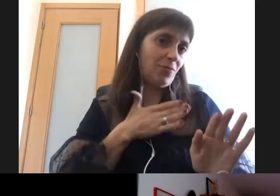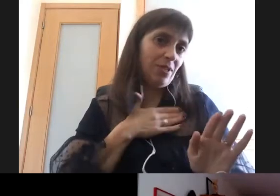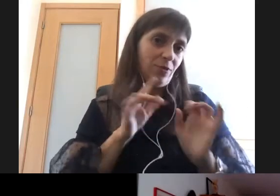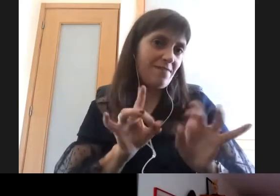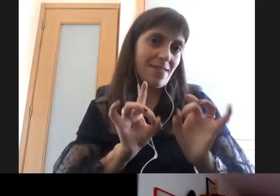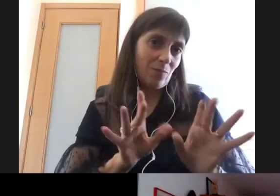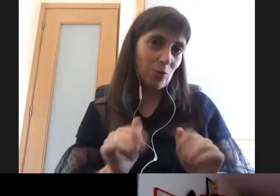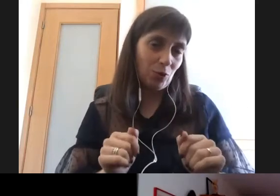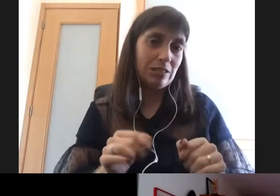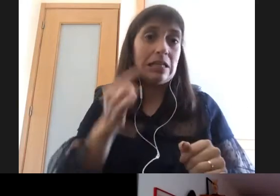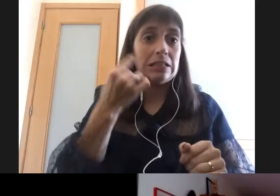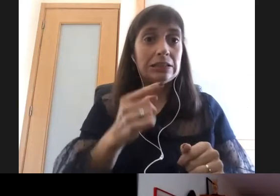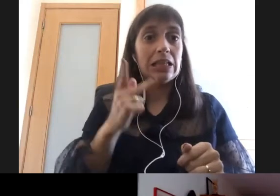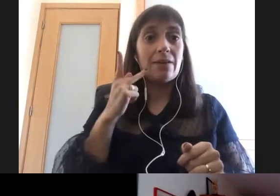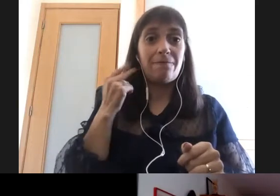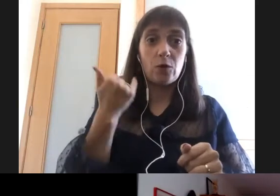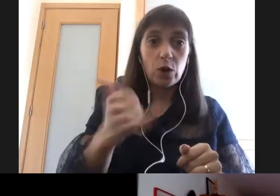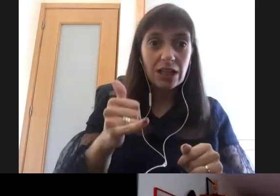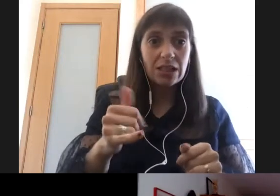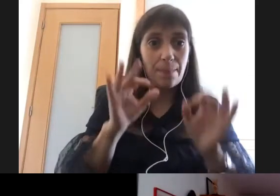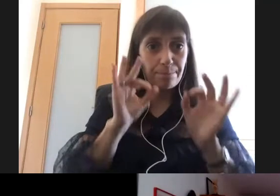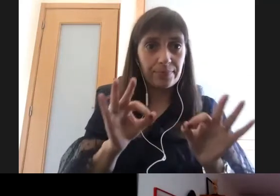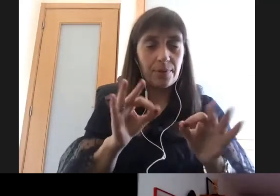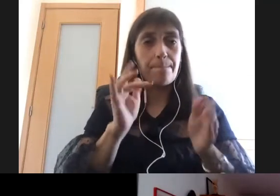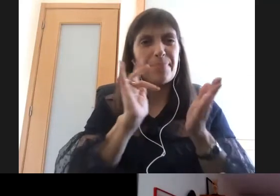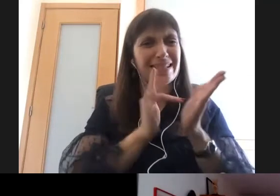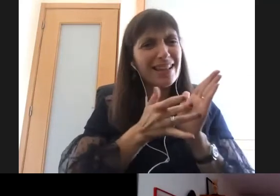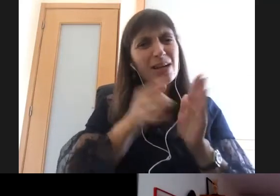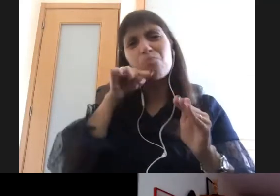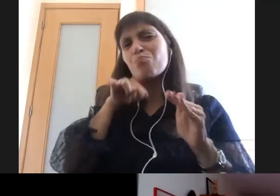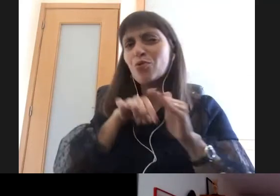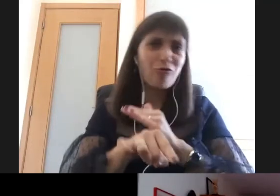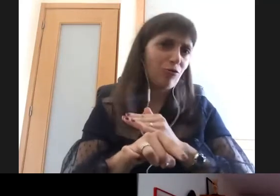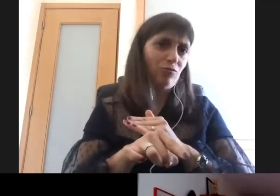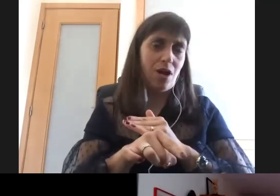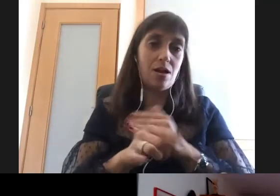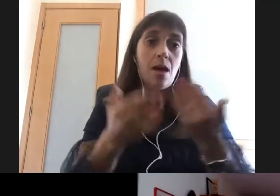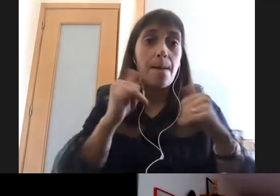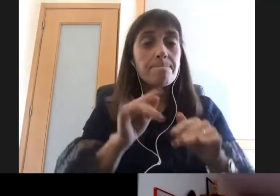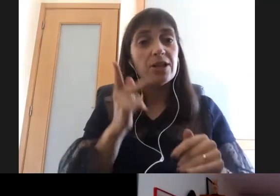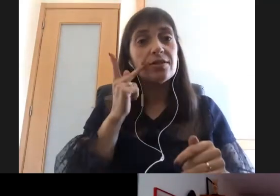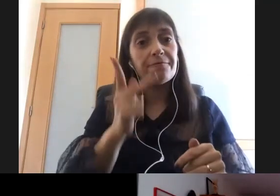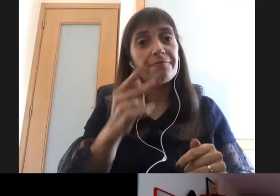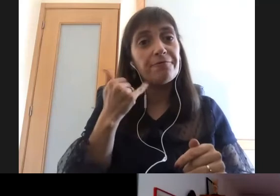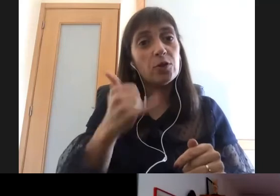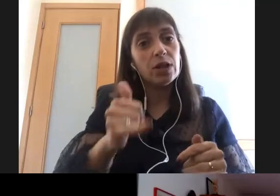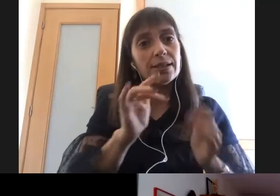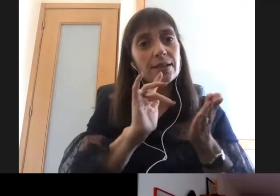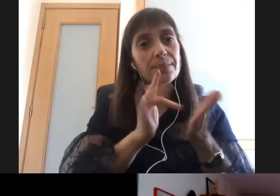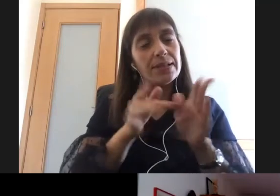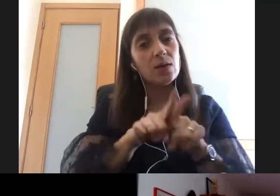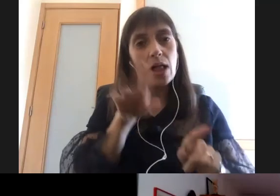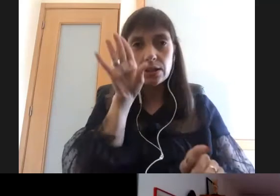Existe uma violência brasileira profunda, mas é uma violência que é sempre disfarçada.